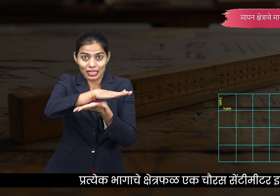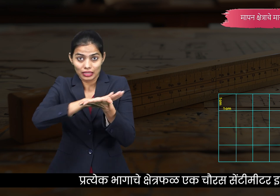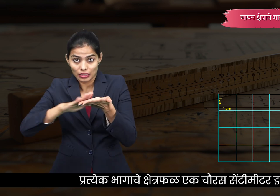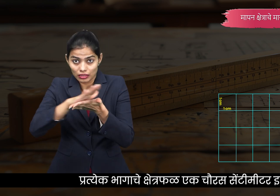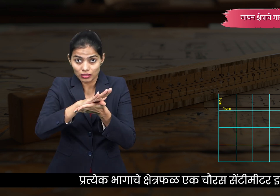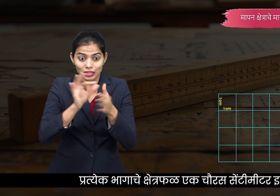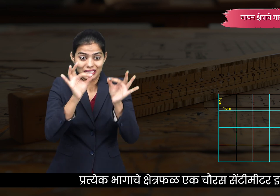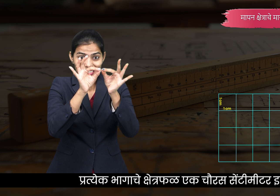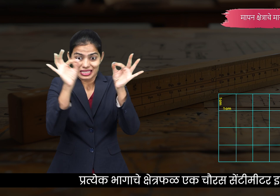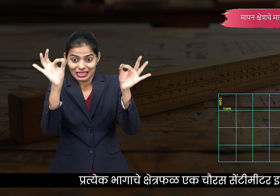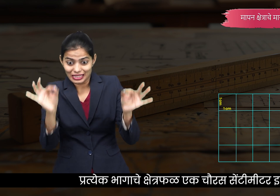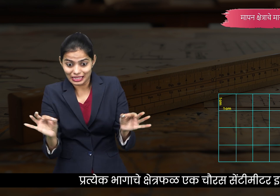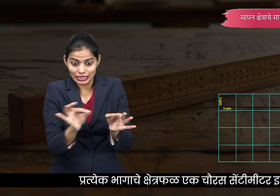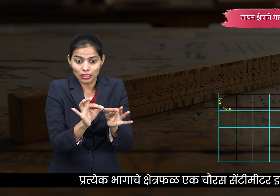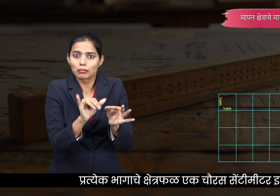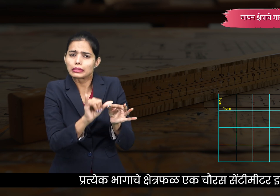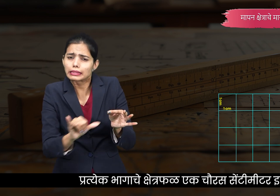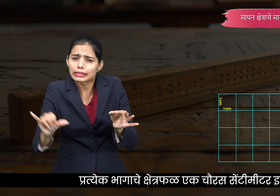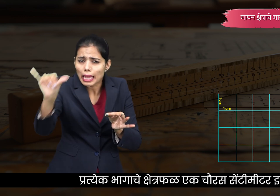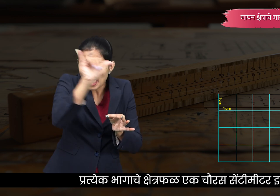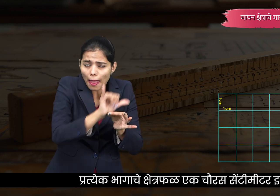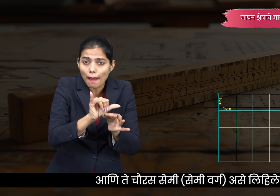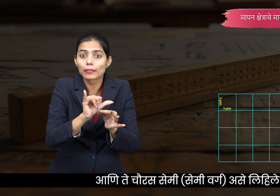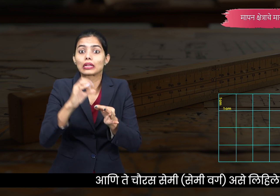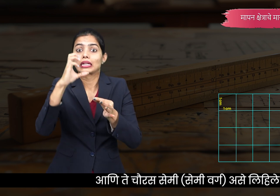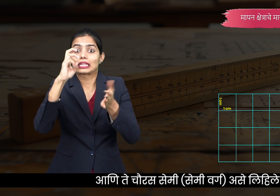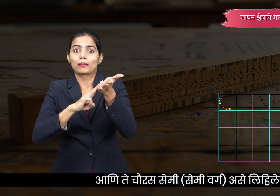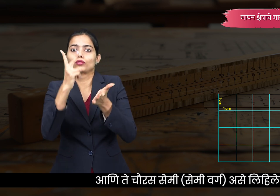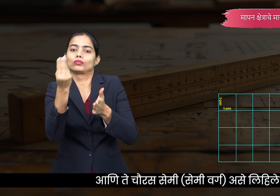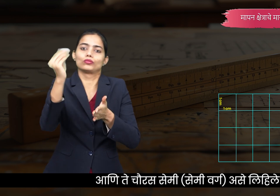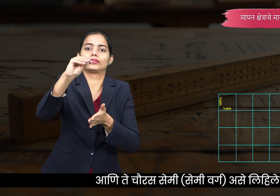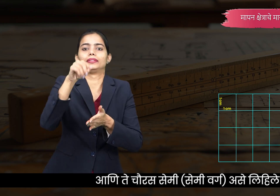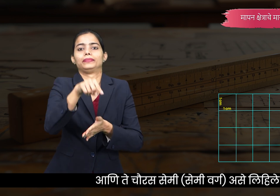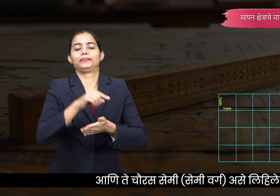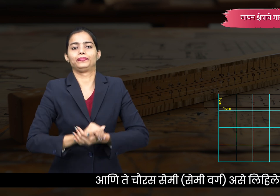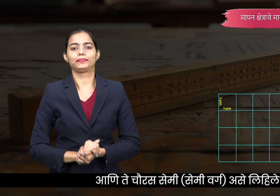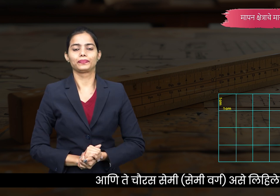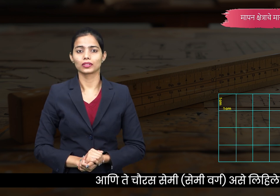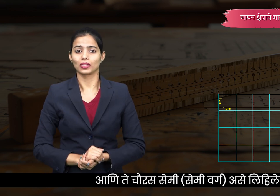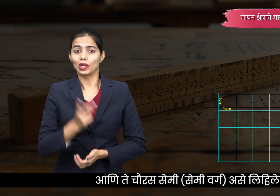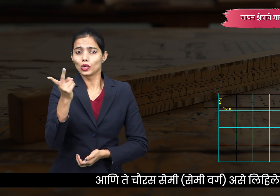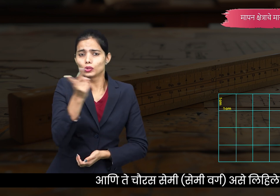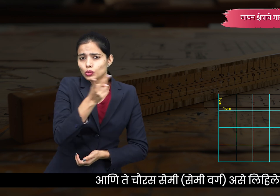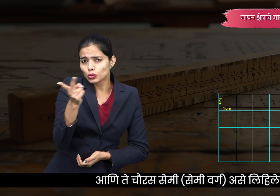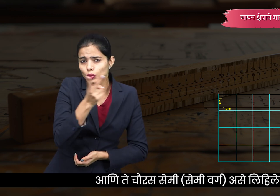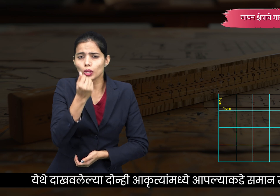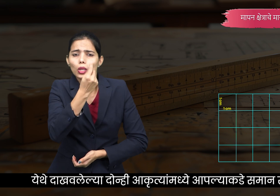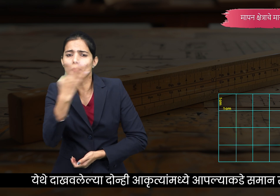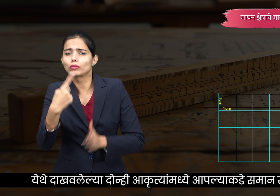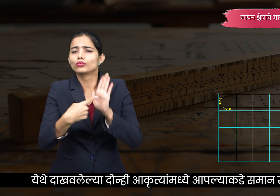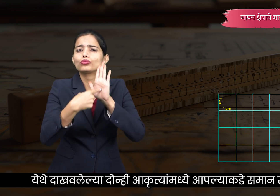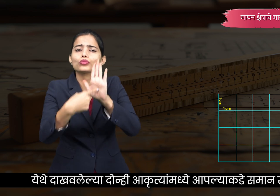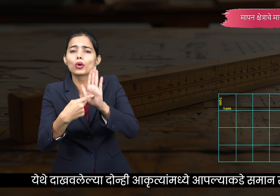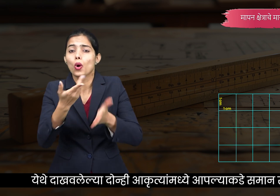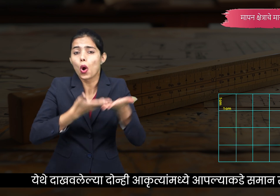प्रत्येक भागाचे क्षेत्रफळ 1 चौरस सेंटीमीटर इतके आहे आणि ते चौरस सेमी वर्ग असे लिहिले आहे।